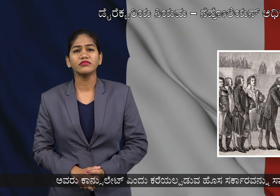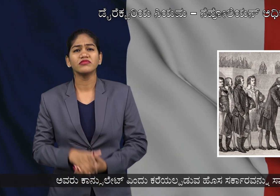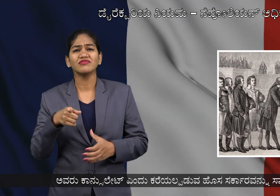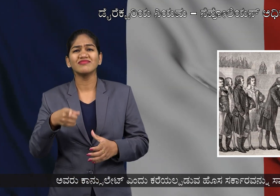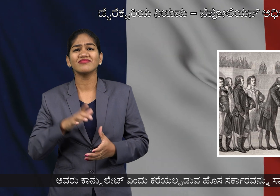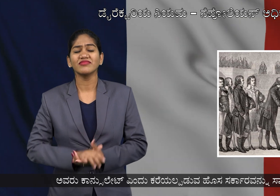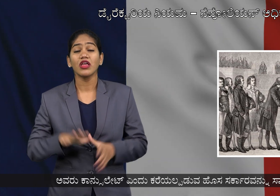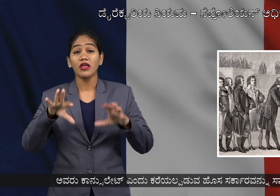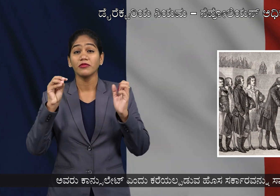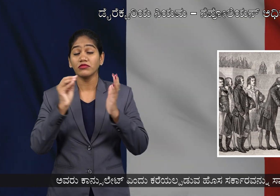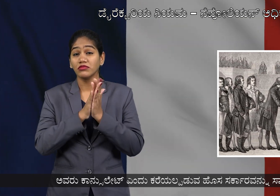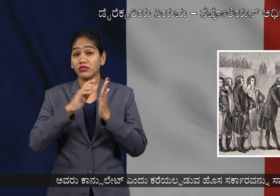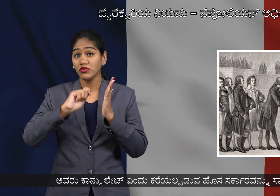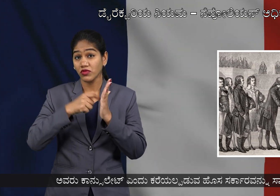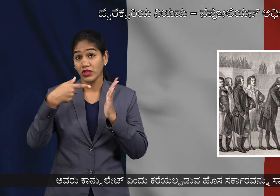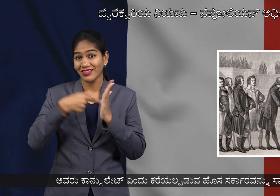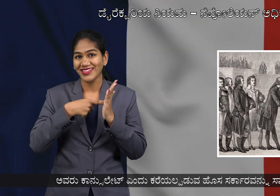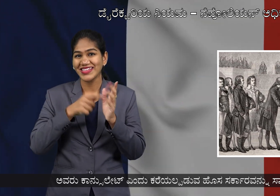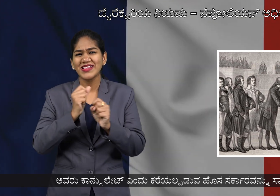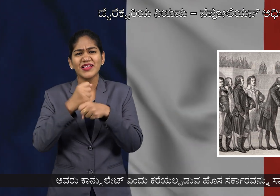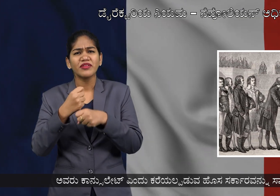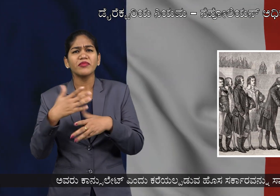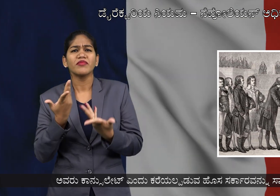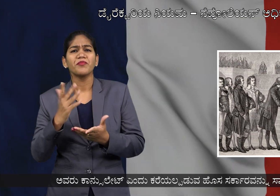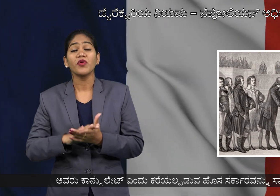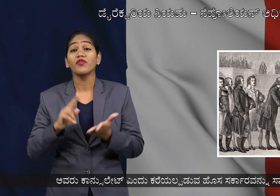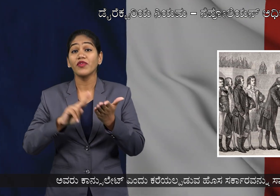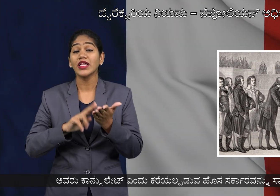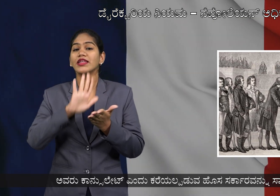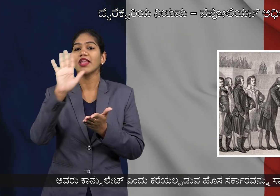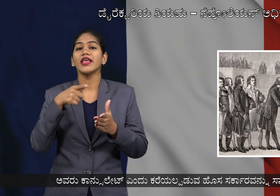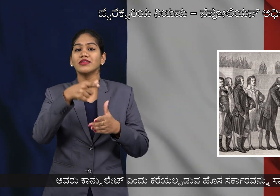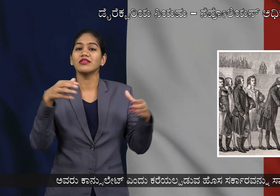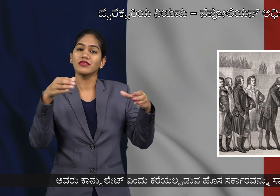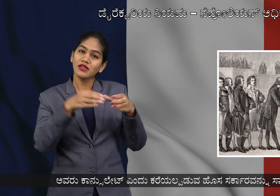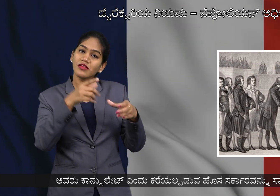ಅವರು ಕಾನ್ಸುಲೇಟ್ ಎಂದು ಕರೆಯಲ್ಪಡುವ ಹೊಸ ಸರ್ಕಾರವನ್ನ ಸ್ಥಾಪಿಸಿದರು.